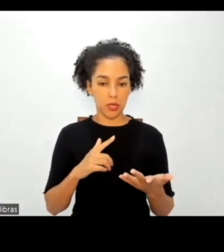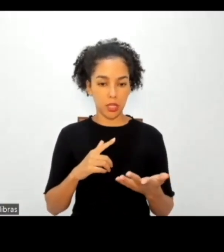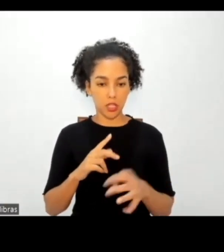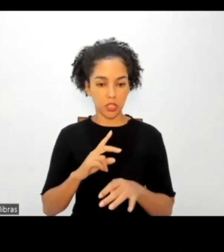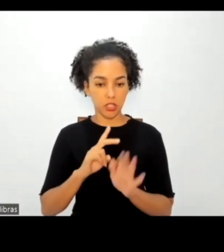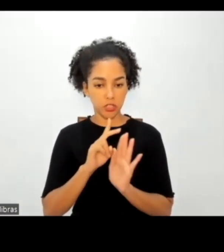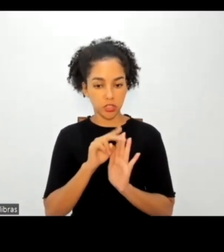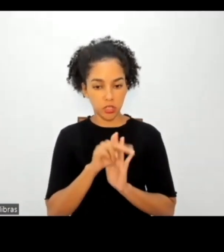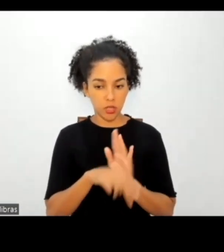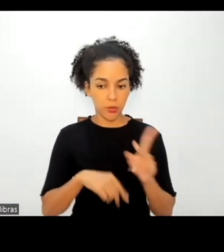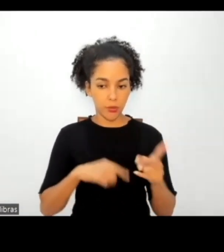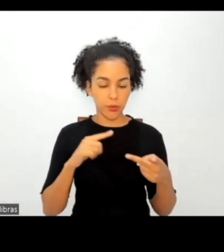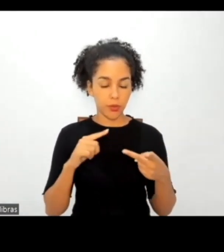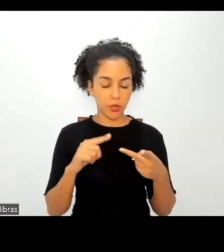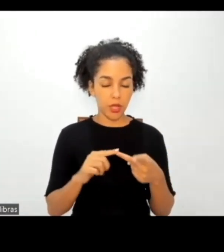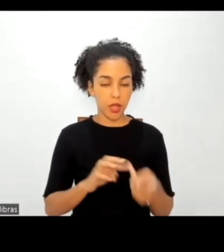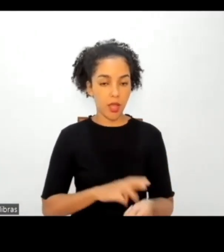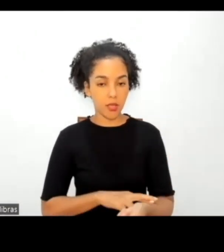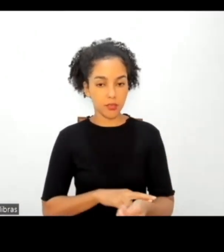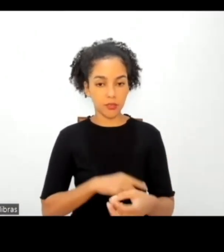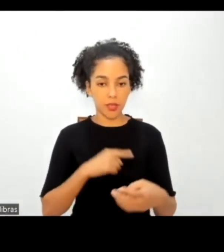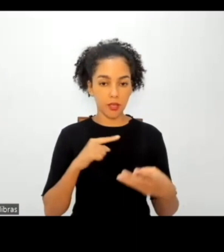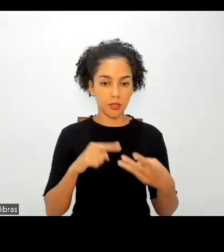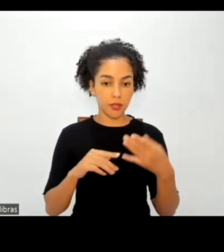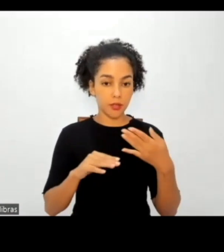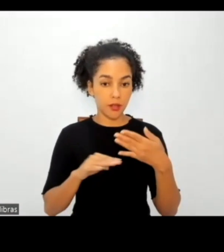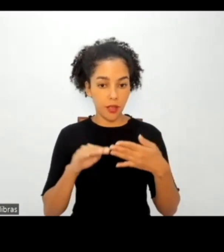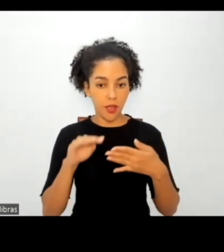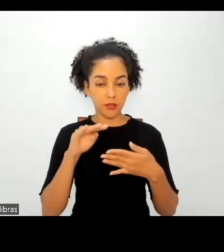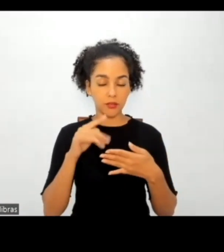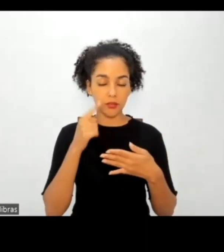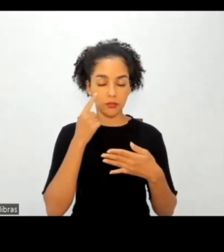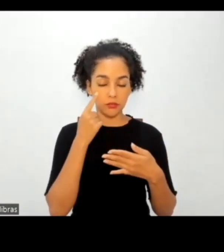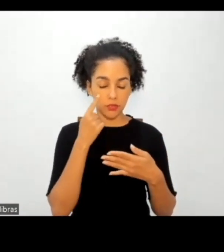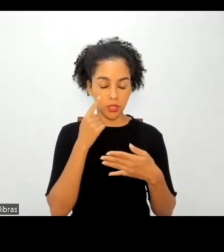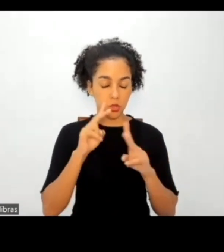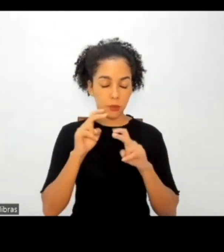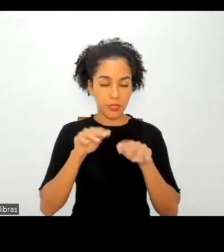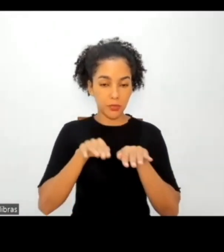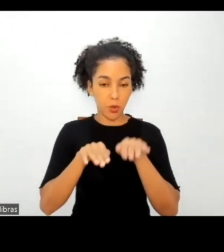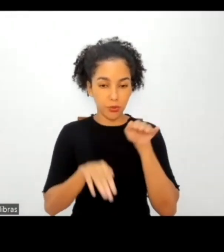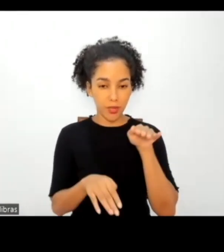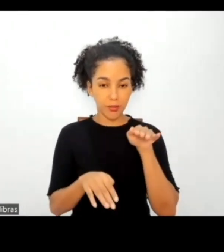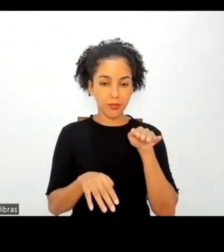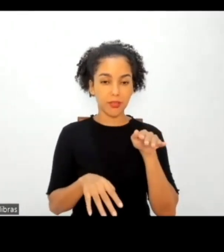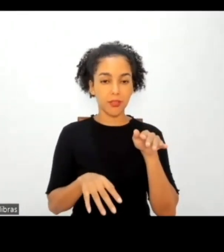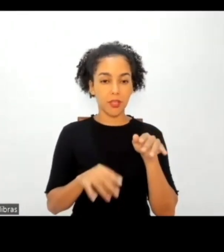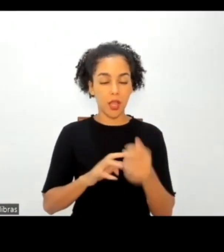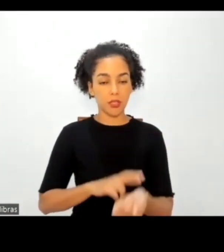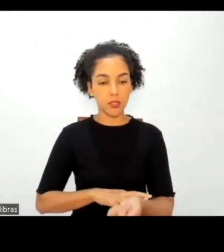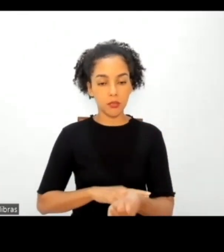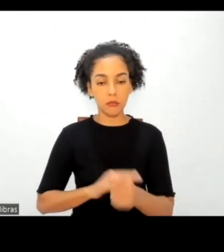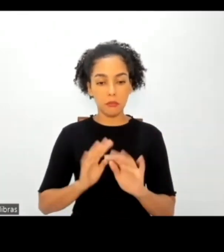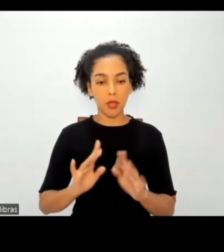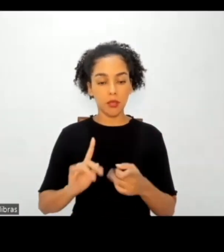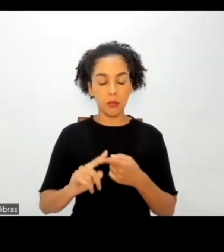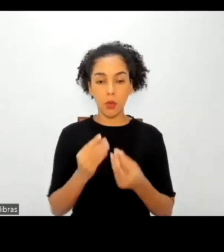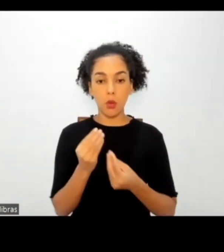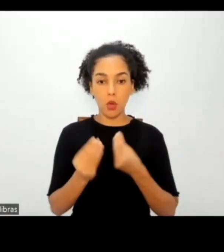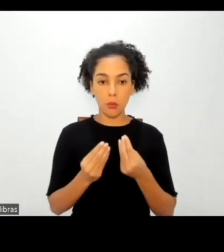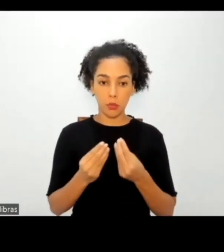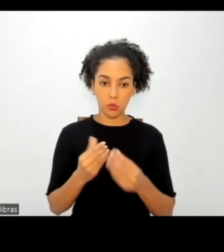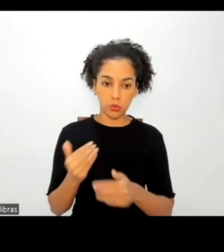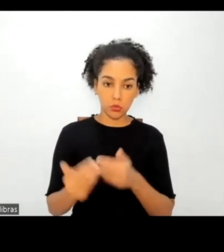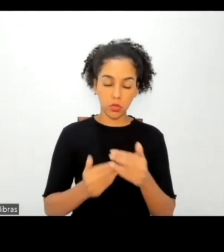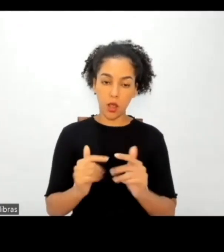e classe, como que isso conforma as desigualdades sociais, mas mais que isso, como que a gente constrói ações, né,